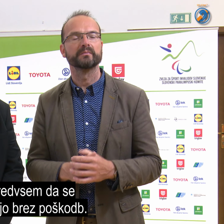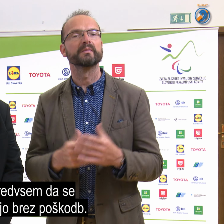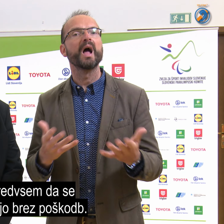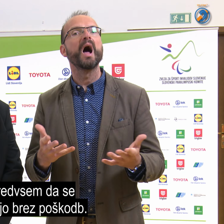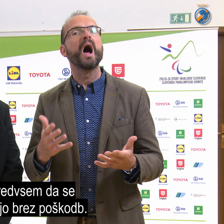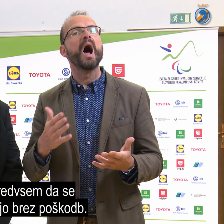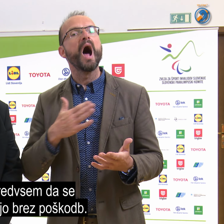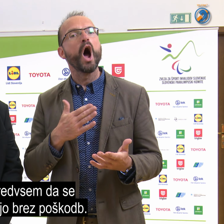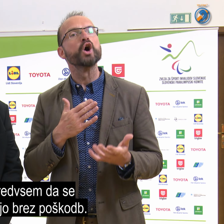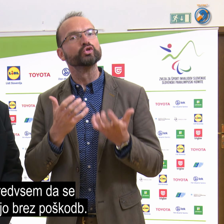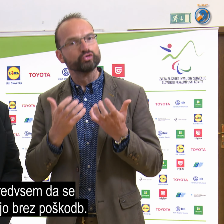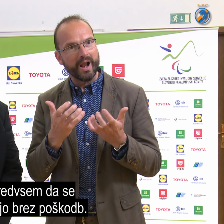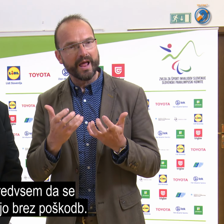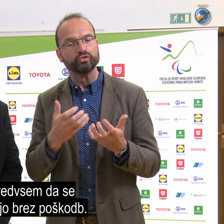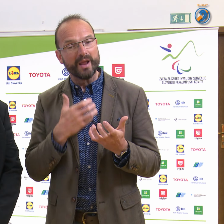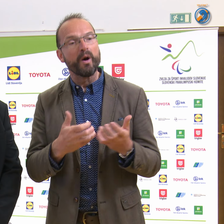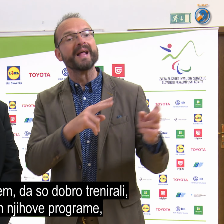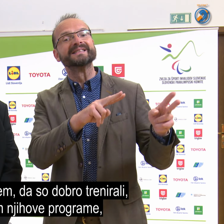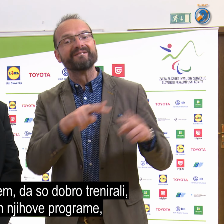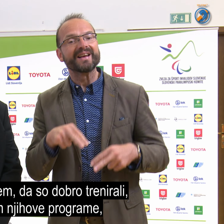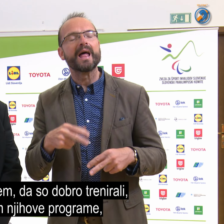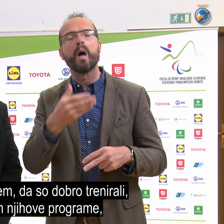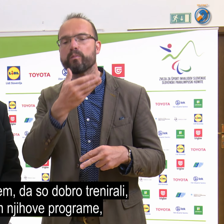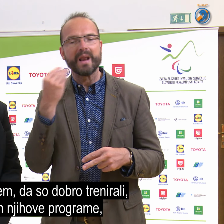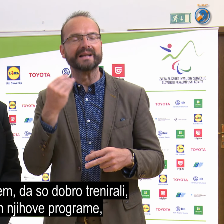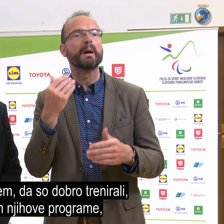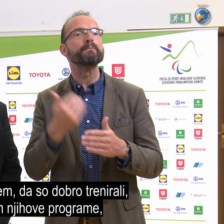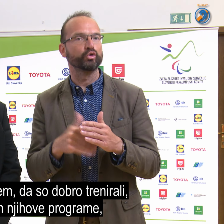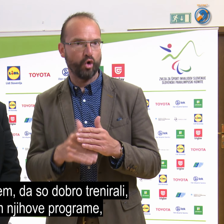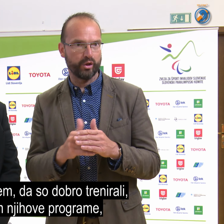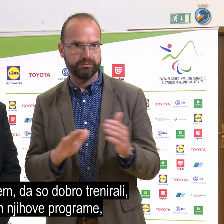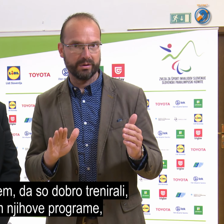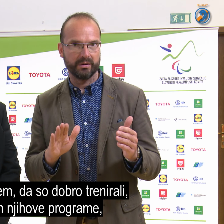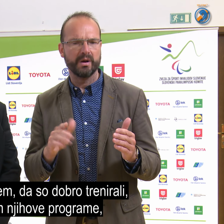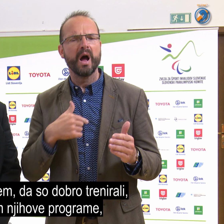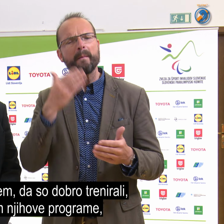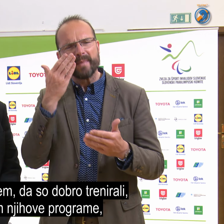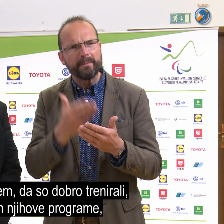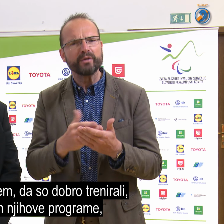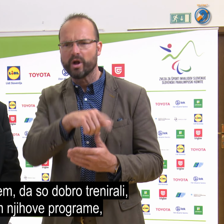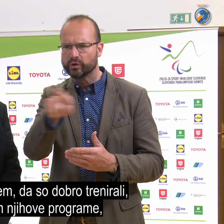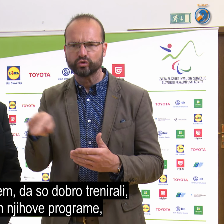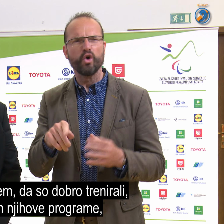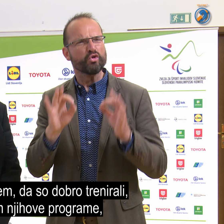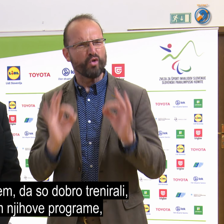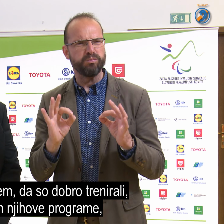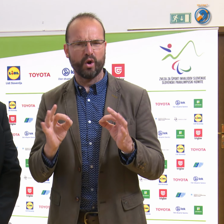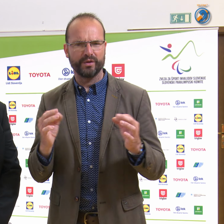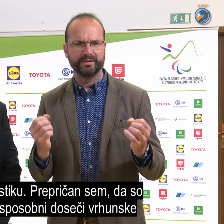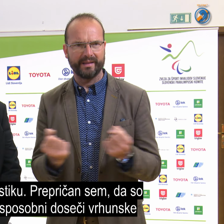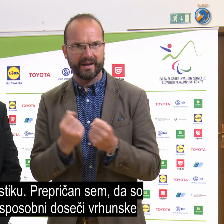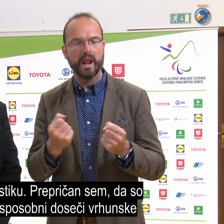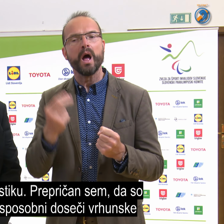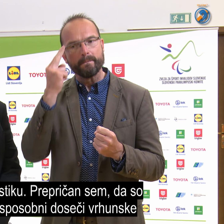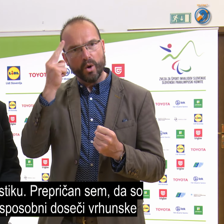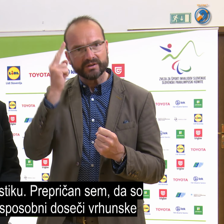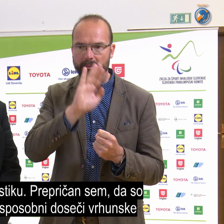Predvsem, da se vrnejo brez poškodb. Prepričan sem, da so dobro trenirali, poznam njihove programe,